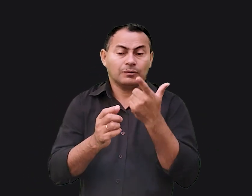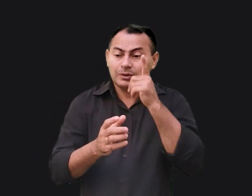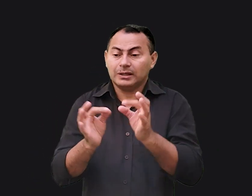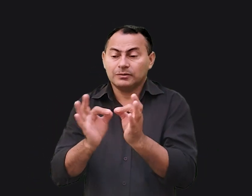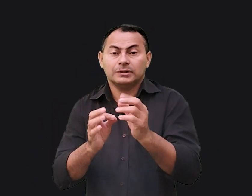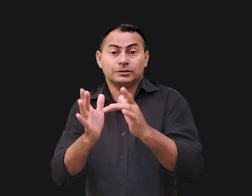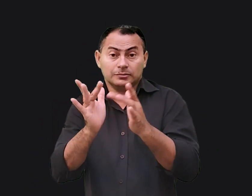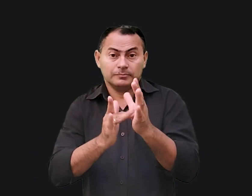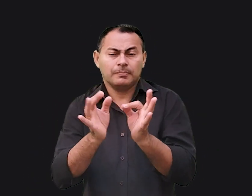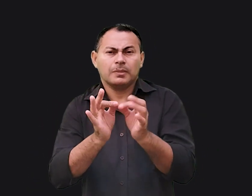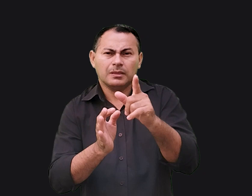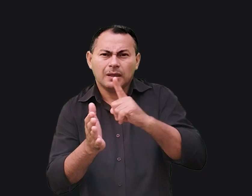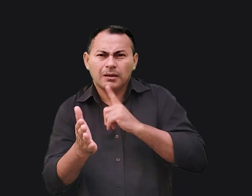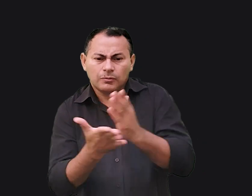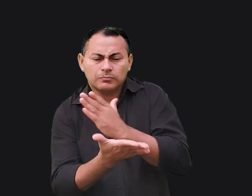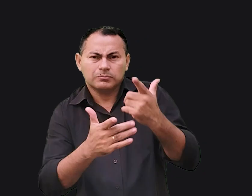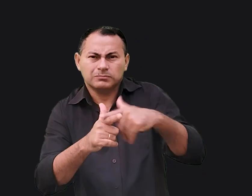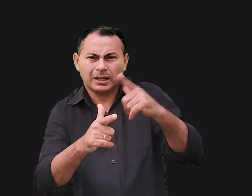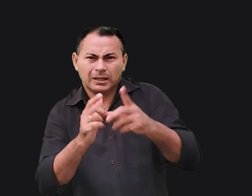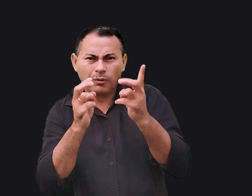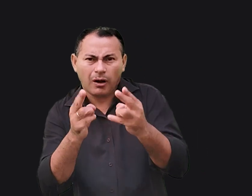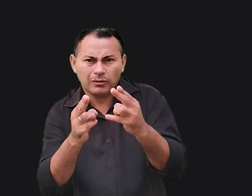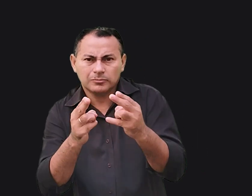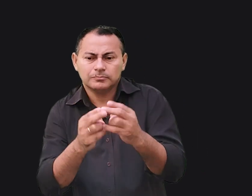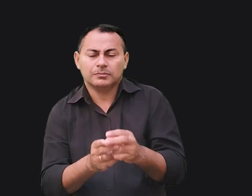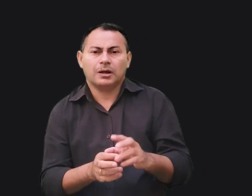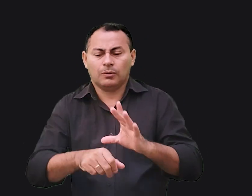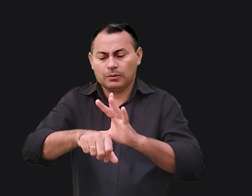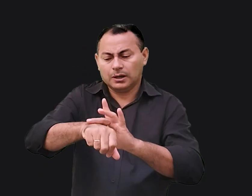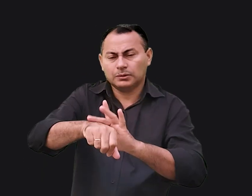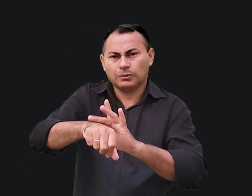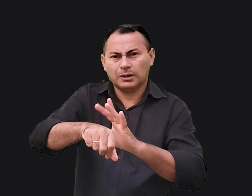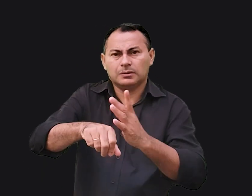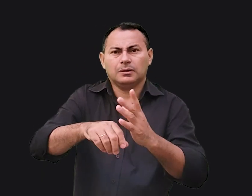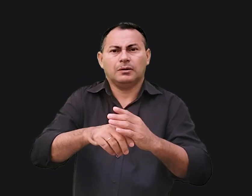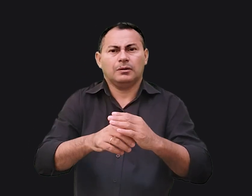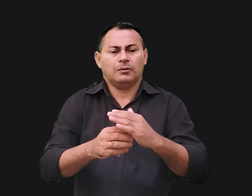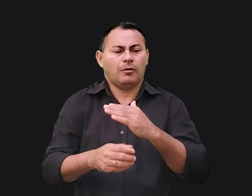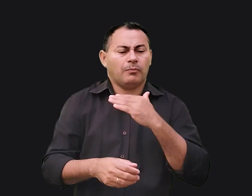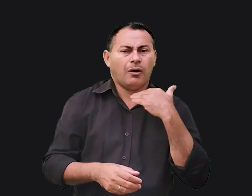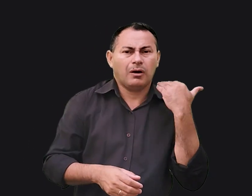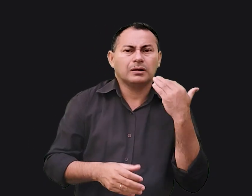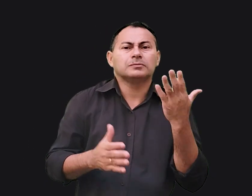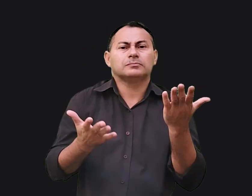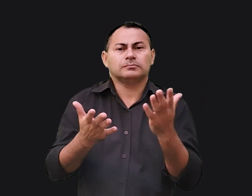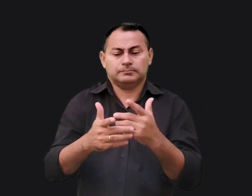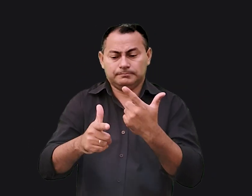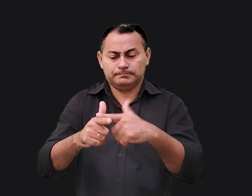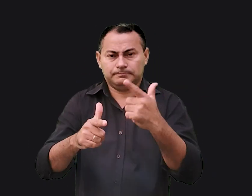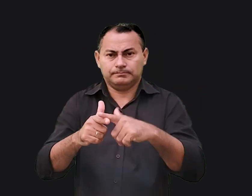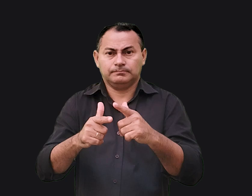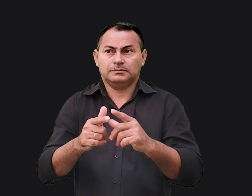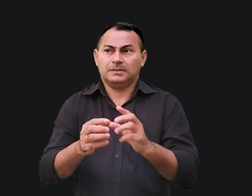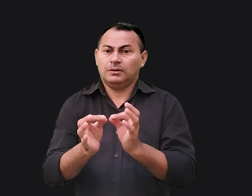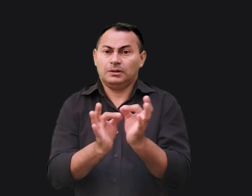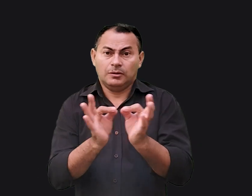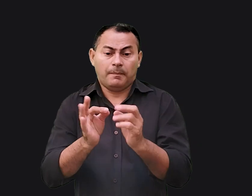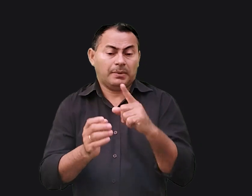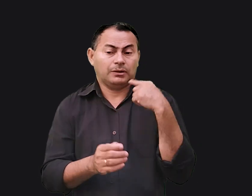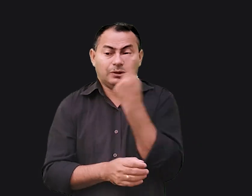insolúveis. Você tem algum tipo de problema assim? Uma doença, a morte? Esses problemas são insolúveis para